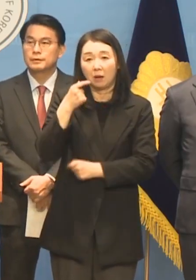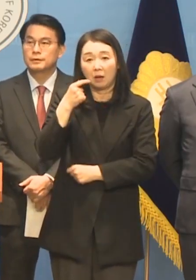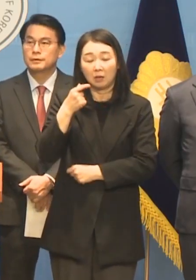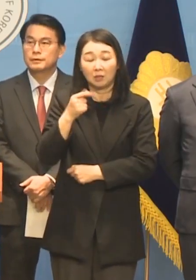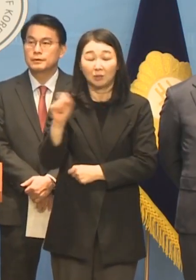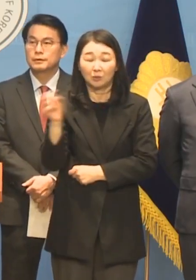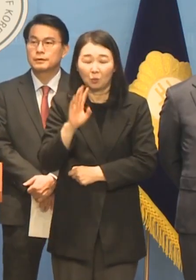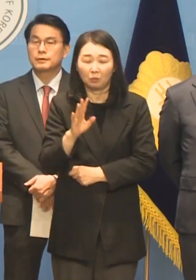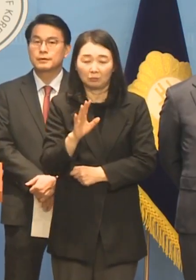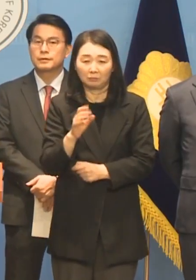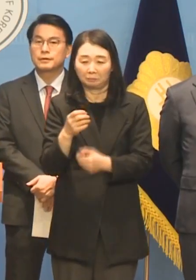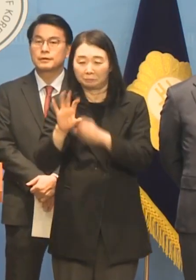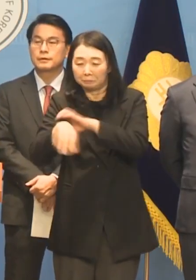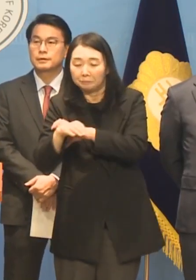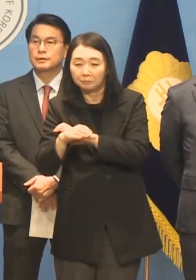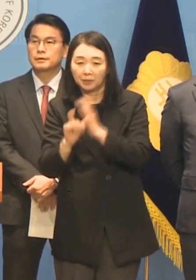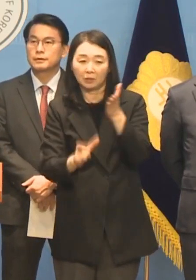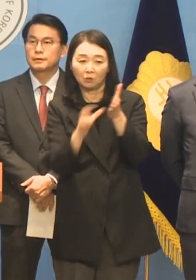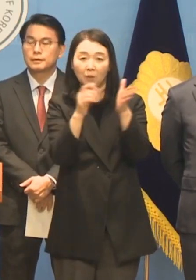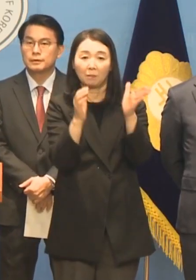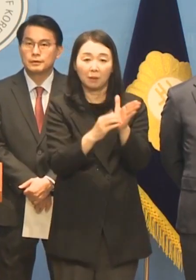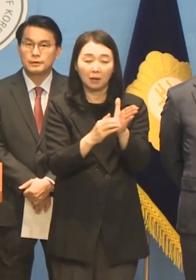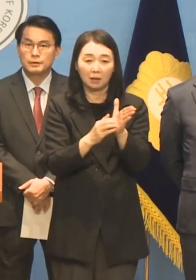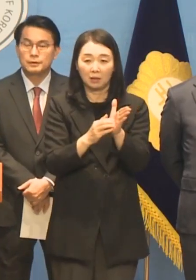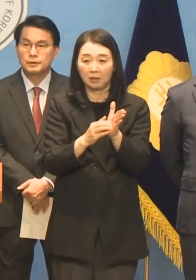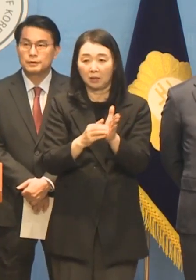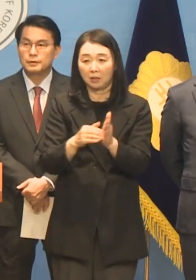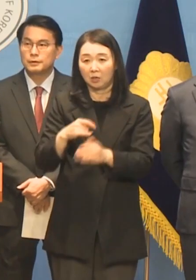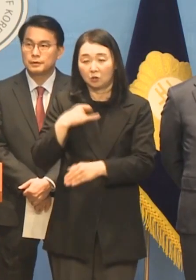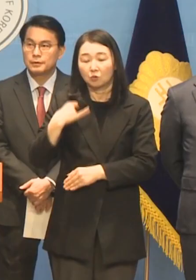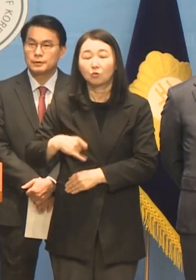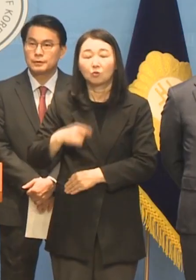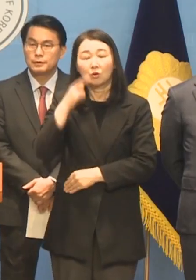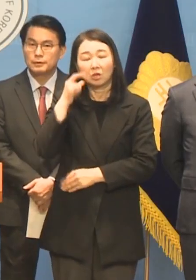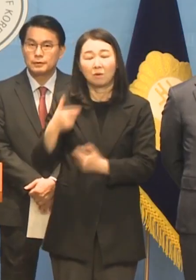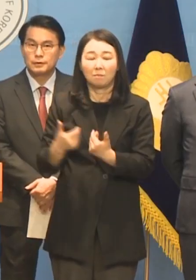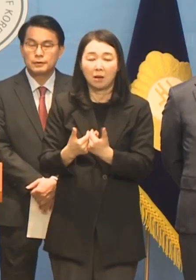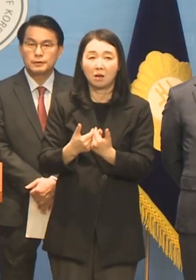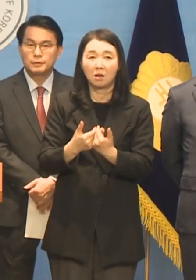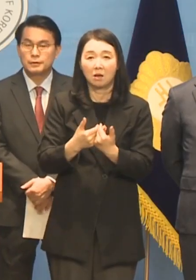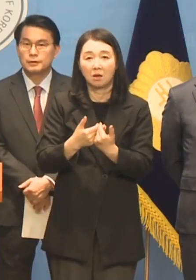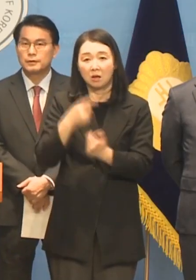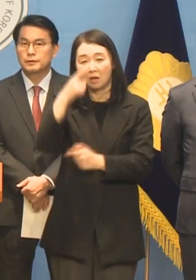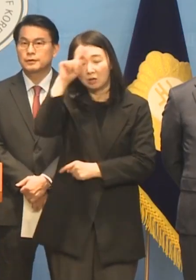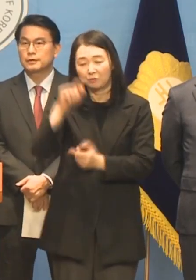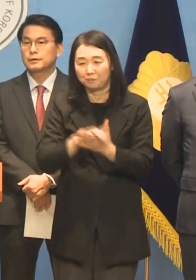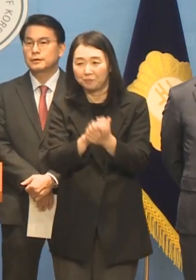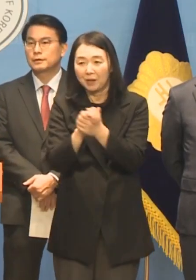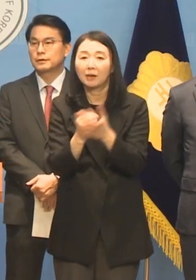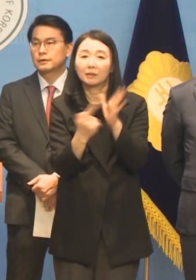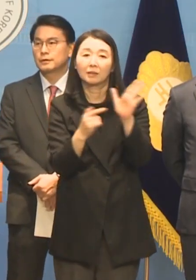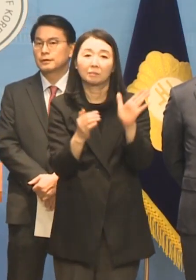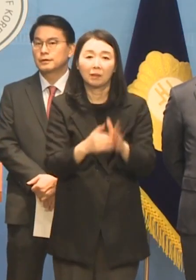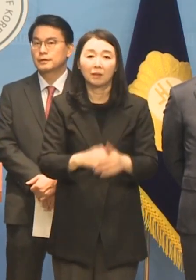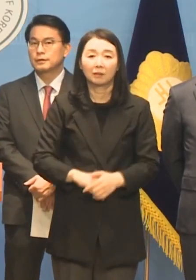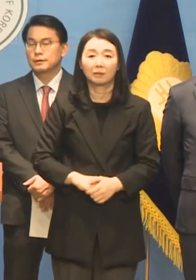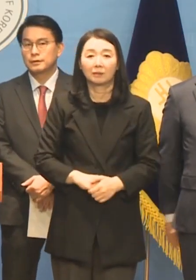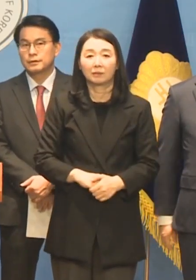명시하며 자신들의 반미, 반일, 친북, 친중 사상을 노골적으로 드러냈습니다.